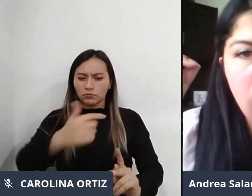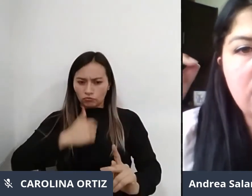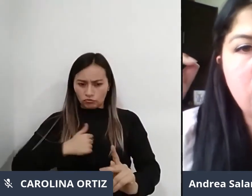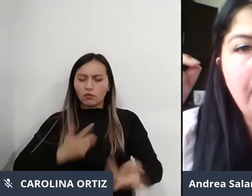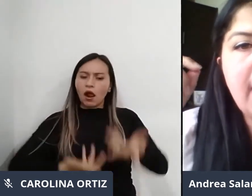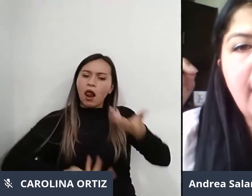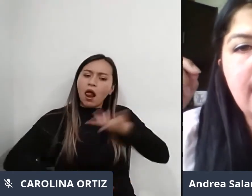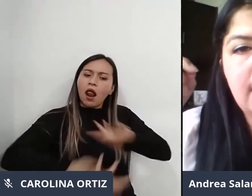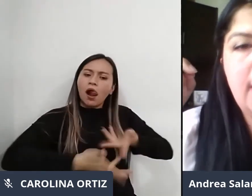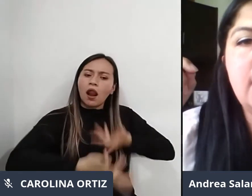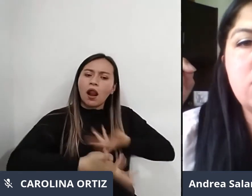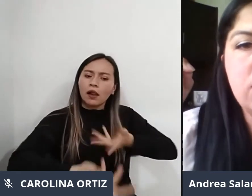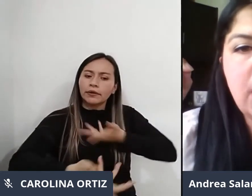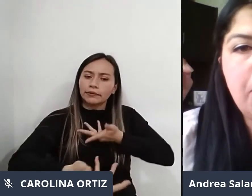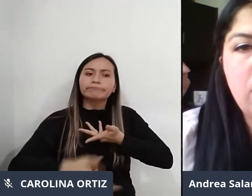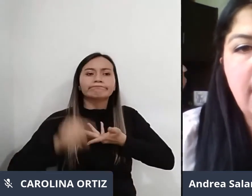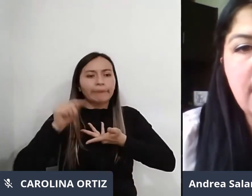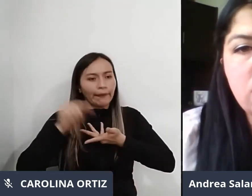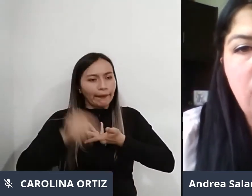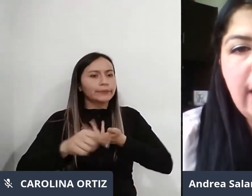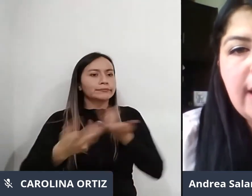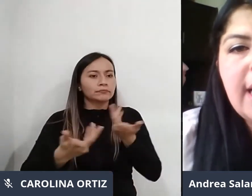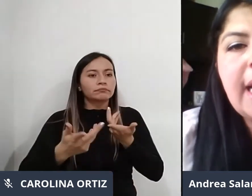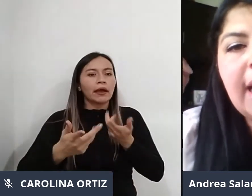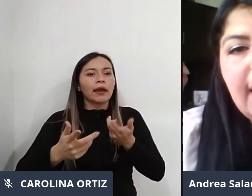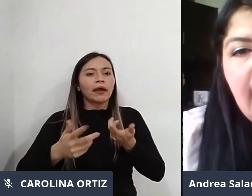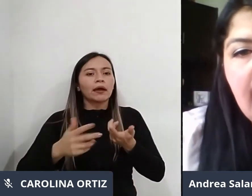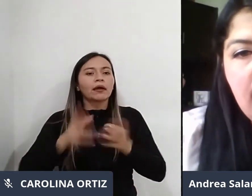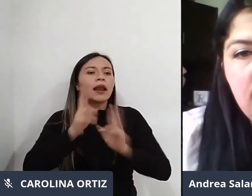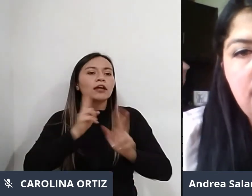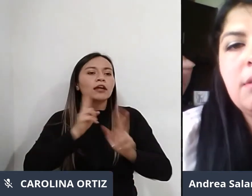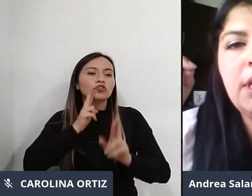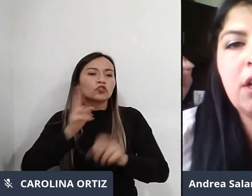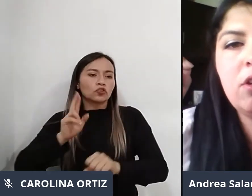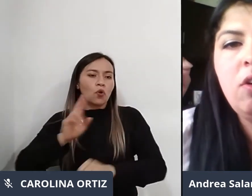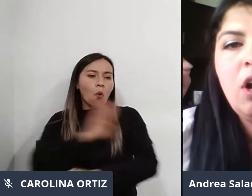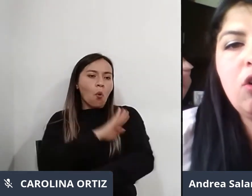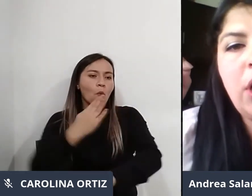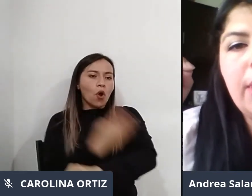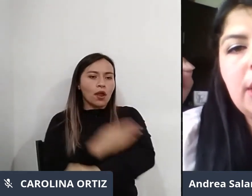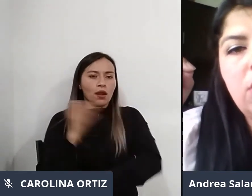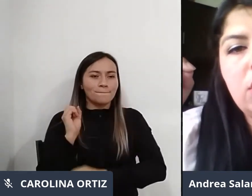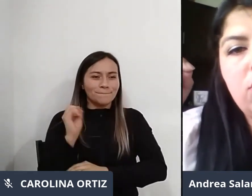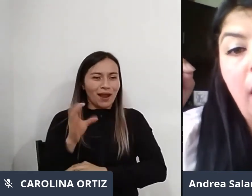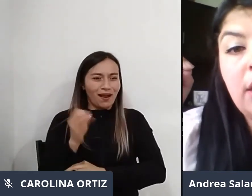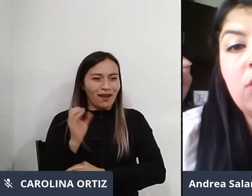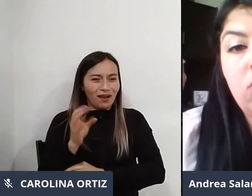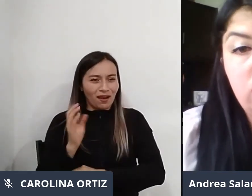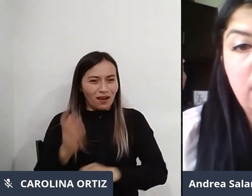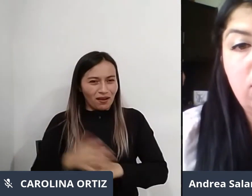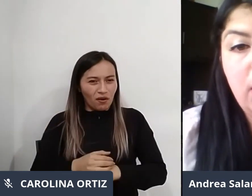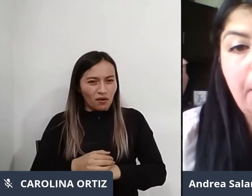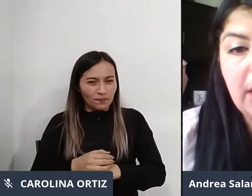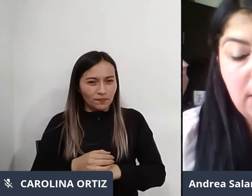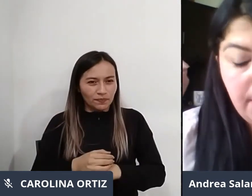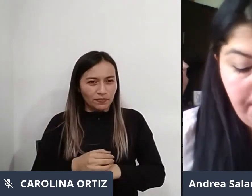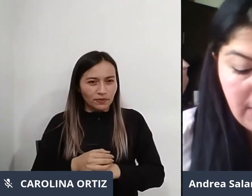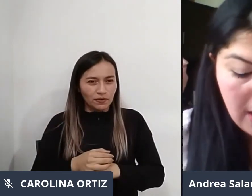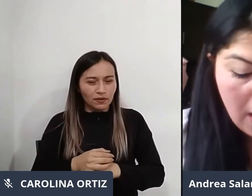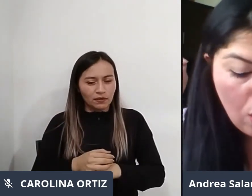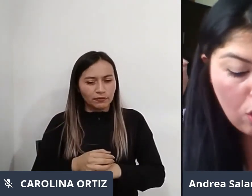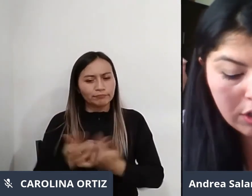presente esa educación bancaria, esas relaciones de poder en la escuela que niegan, ¿cierto?, los saberes de los estudiantes, su contexto y